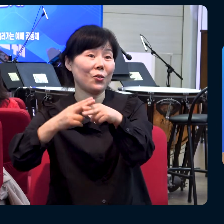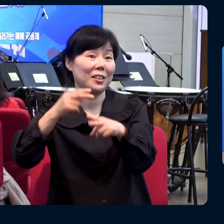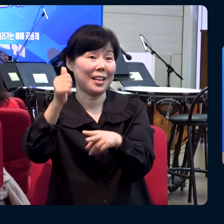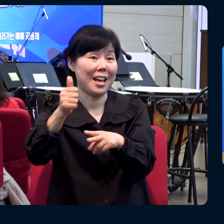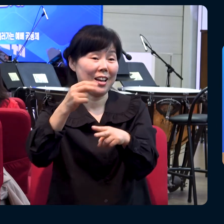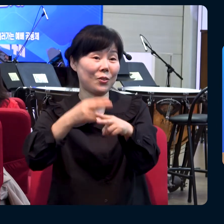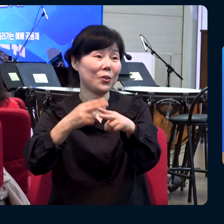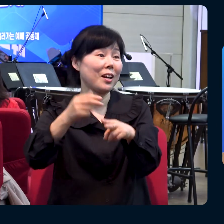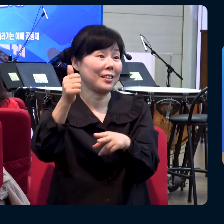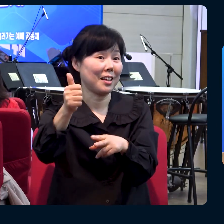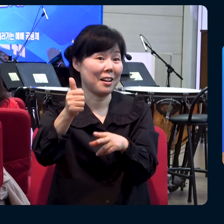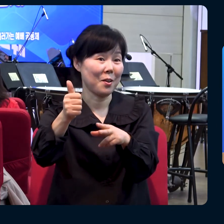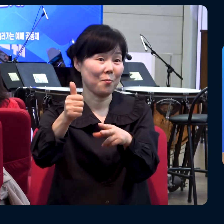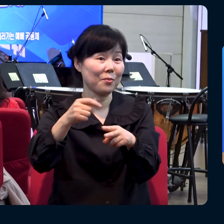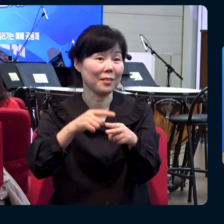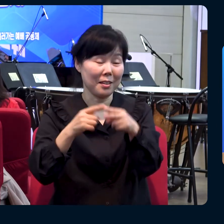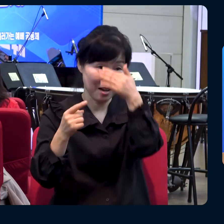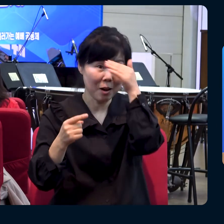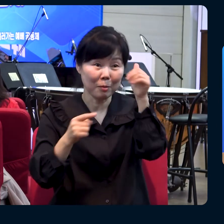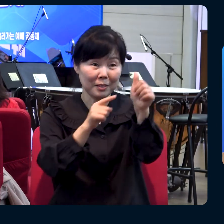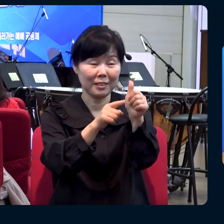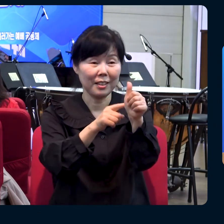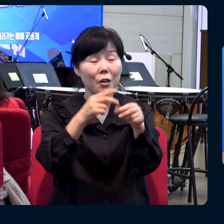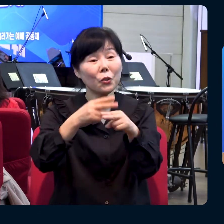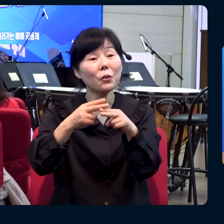요리사. 그런데